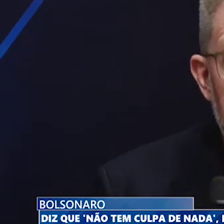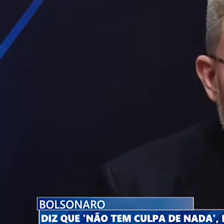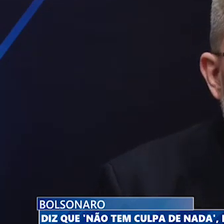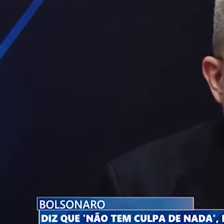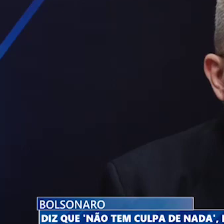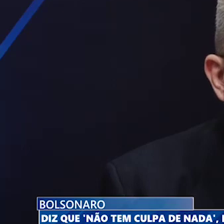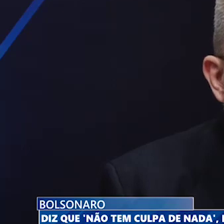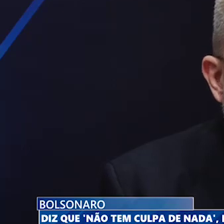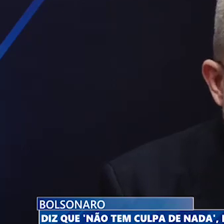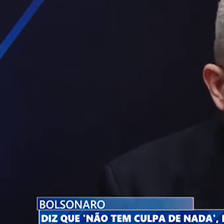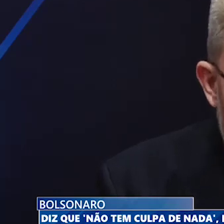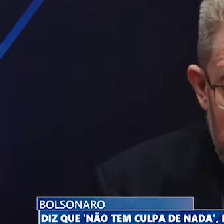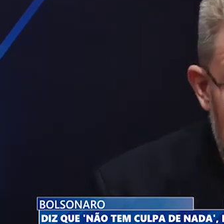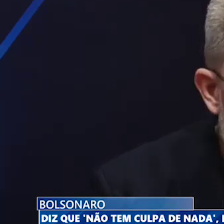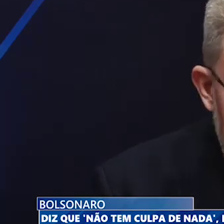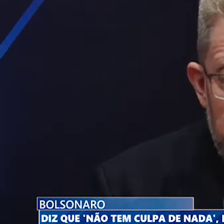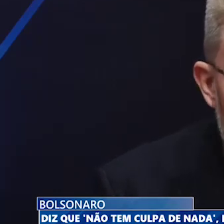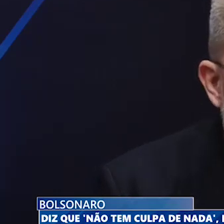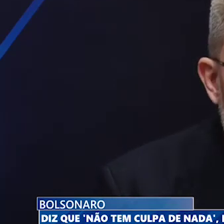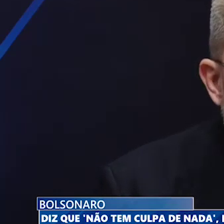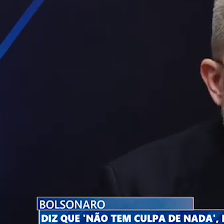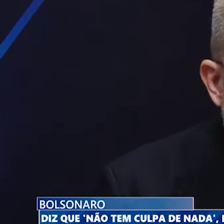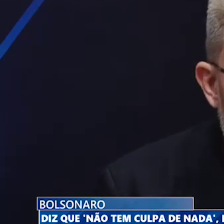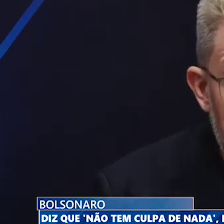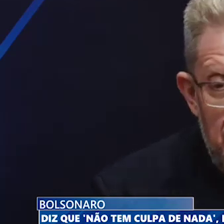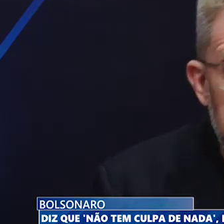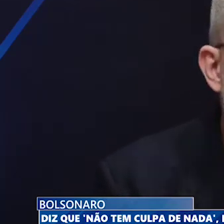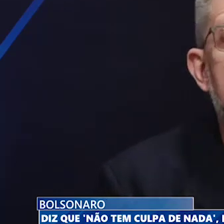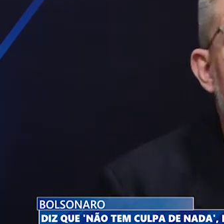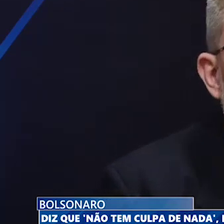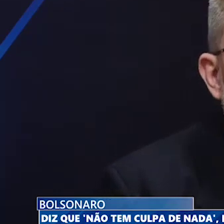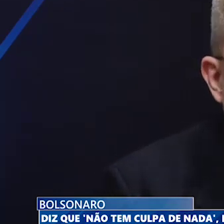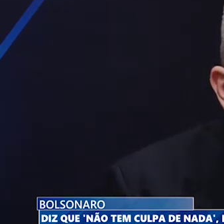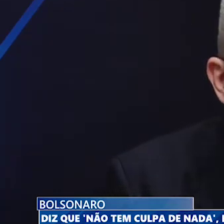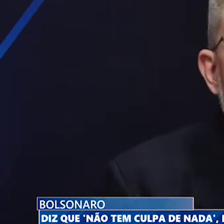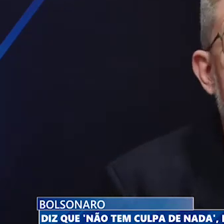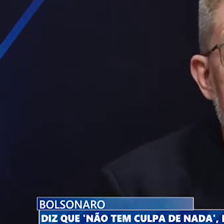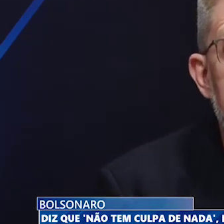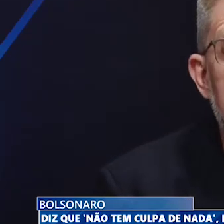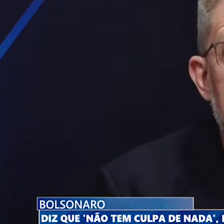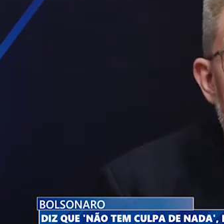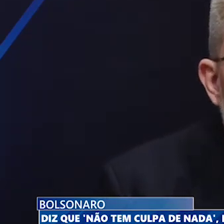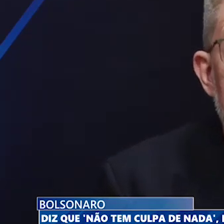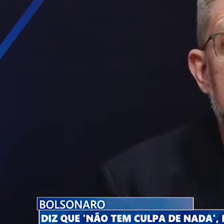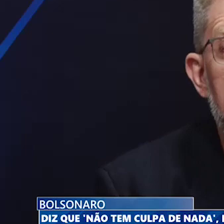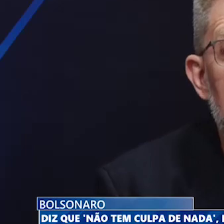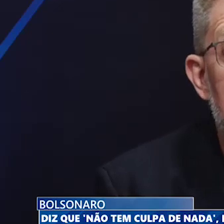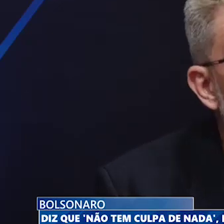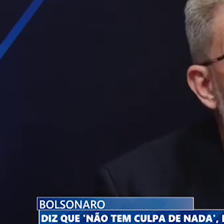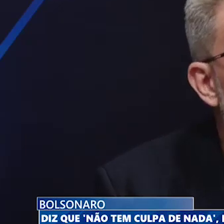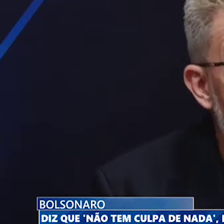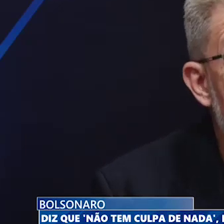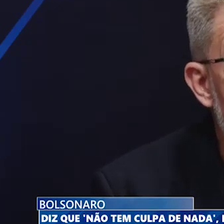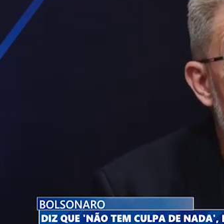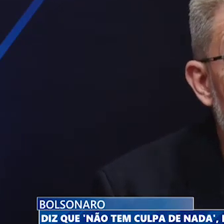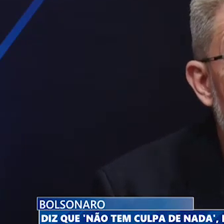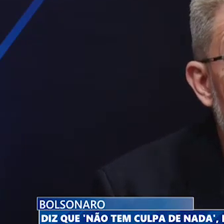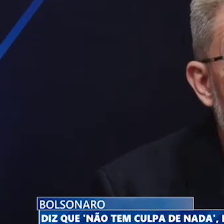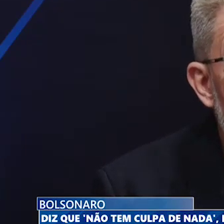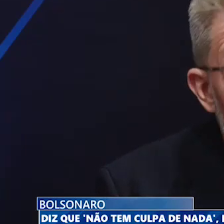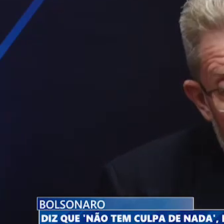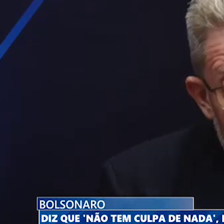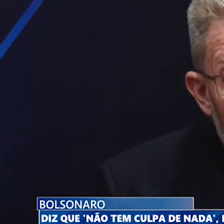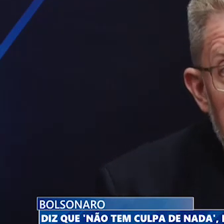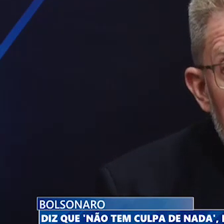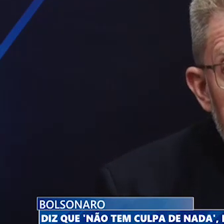então se tem se não nesses medicamentos Tem quinze por cento 10 por cento de coisa boa e tem mais que